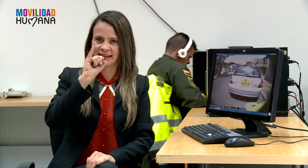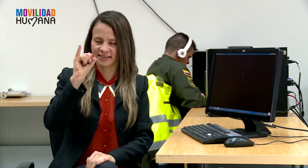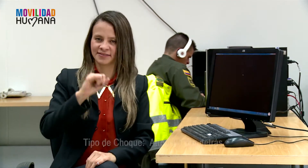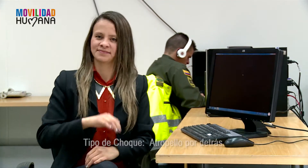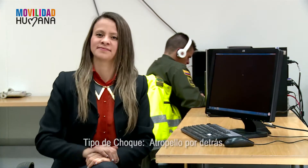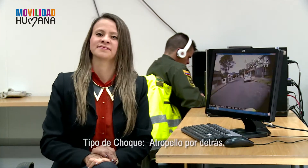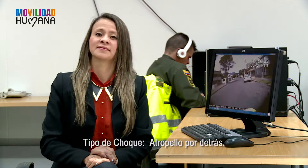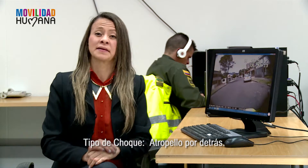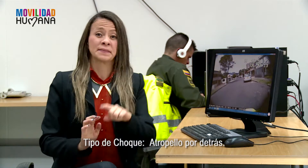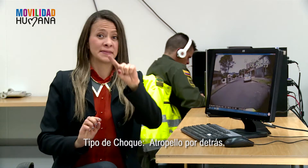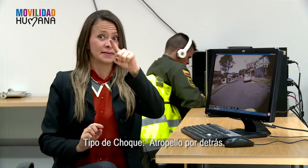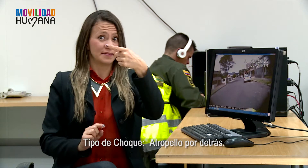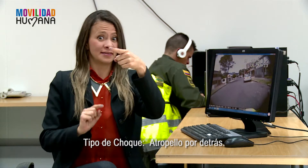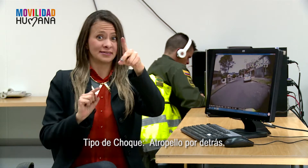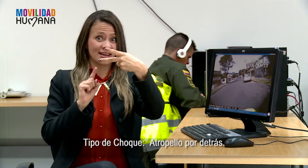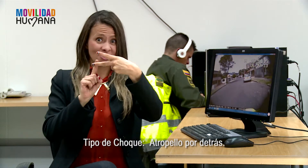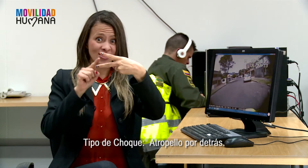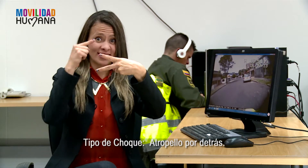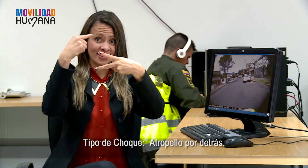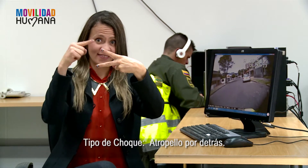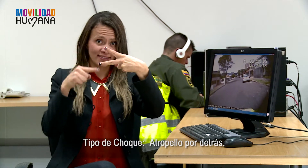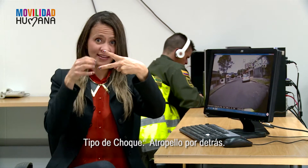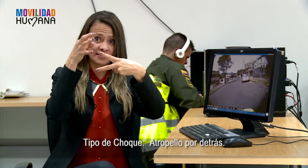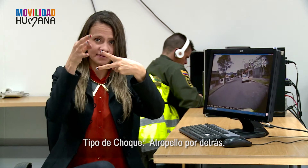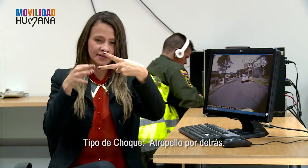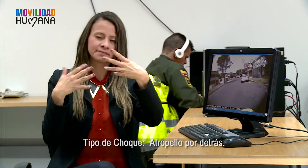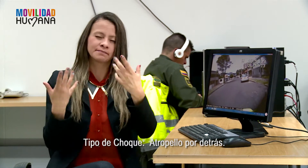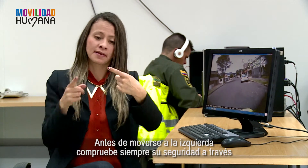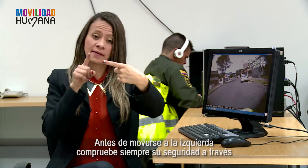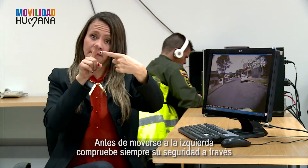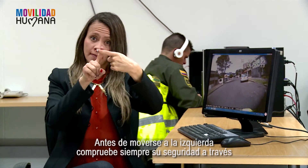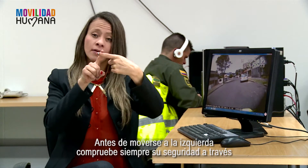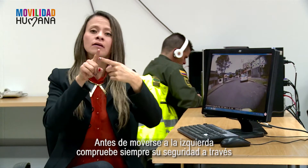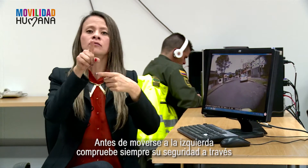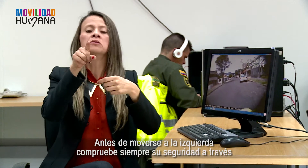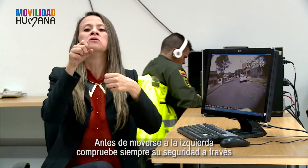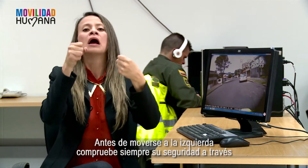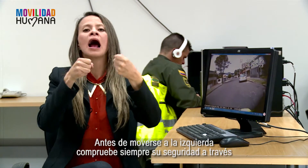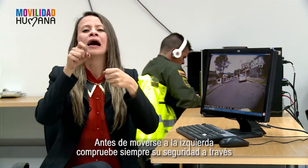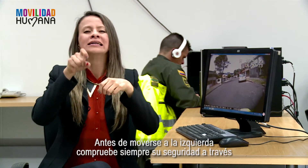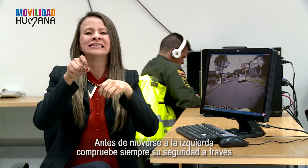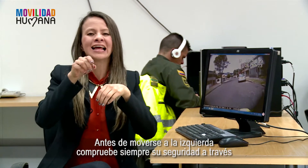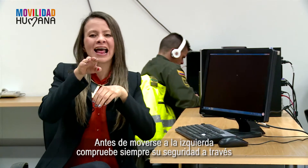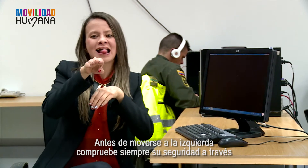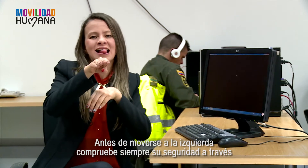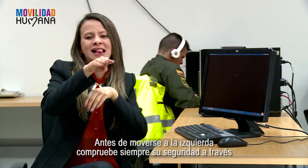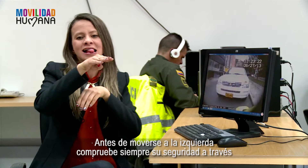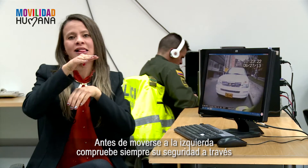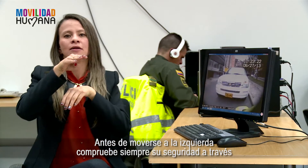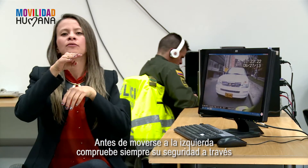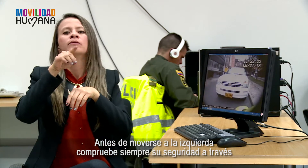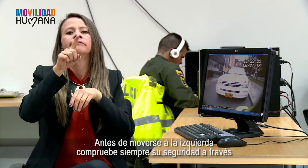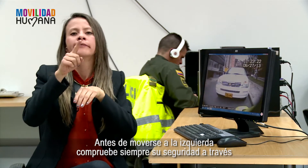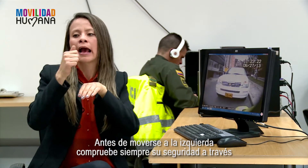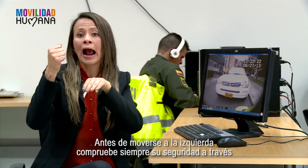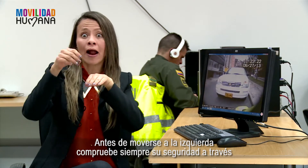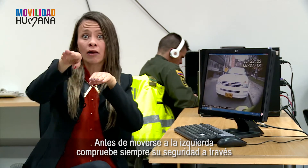Tipo de choque atropello por detrás. Antes de moverse a la izquierda, compruebe siempre su